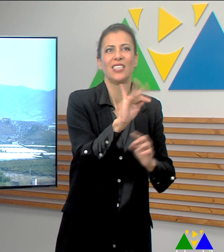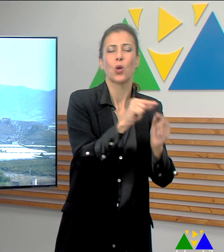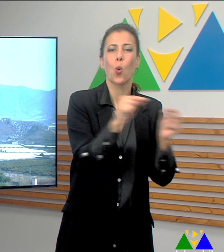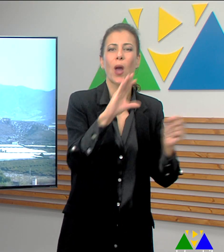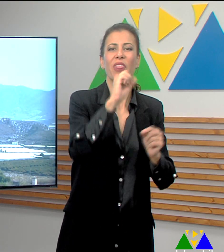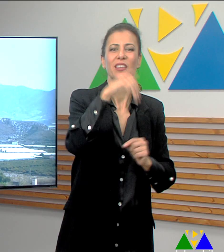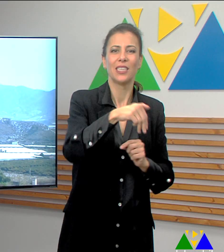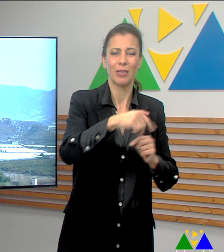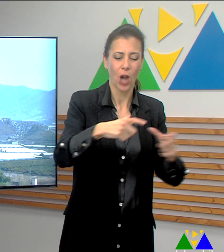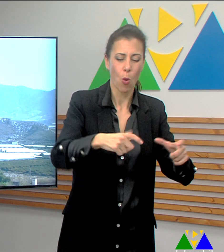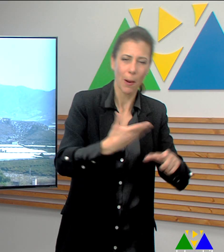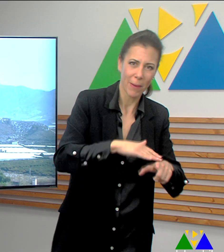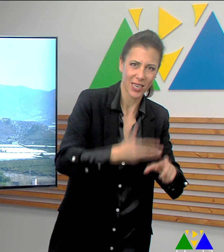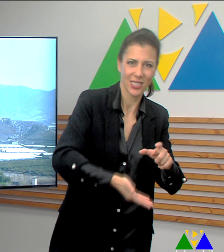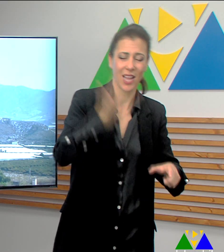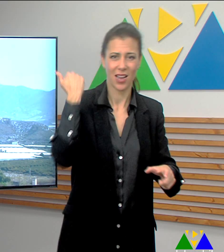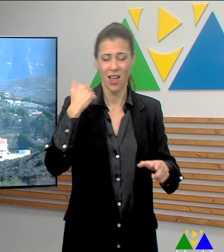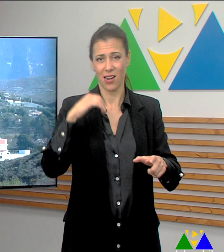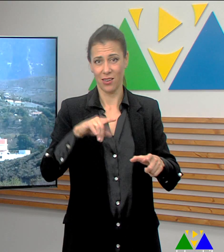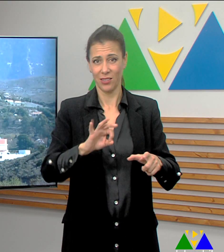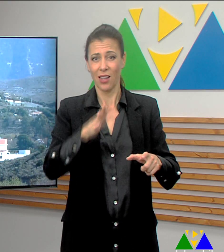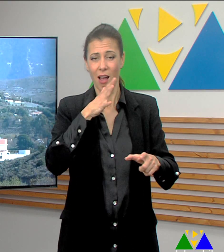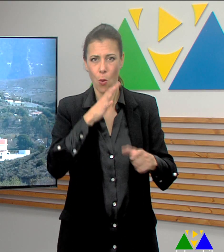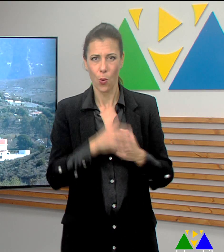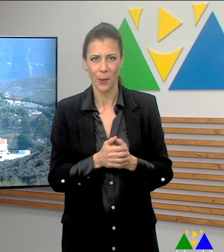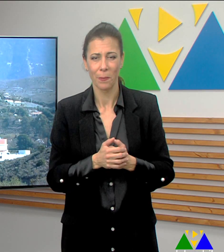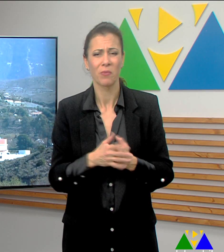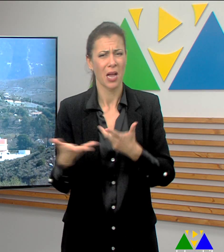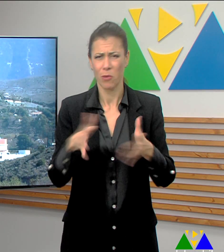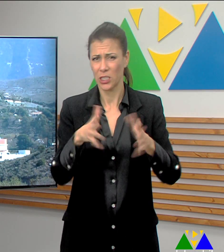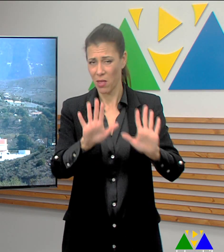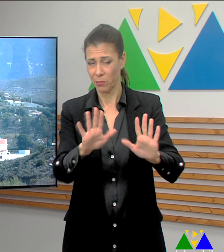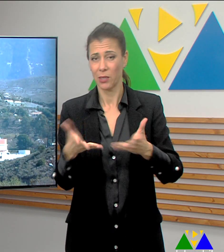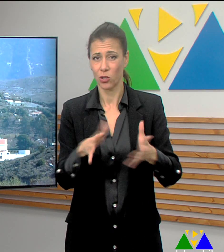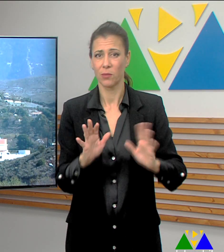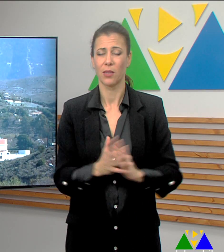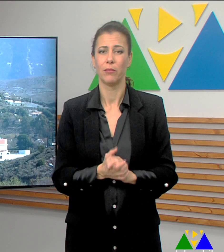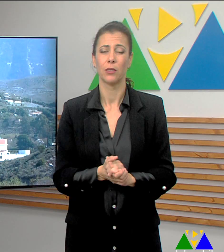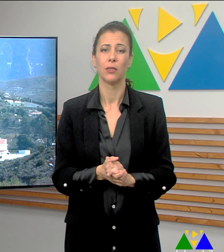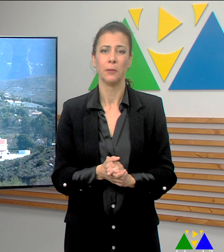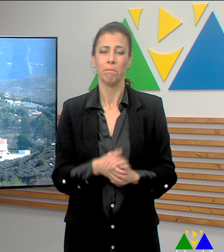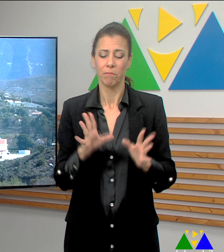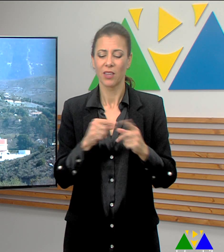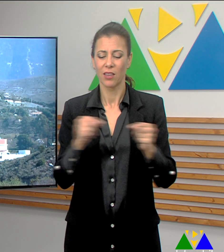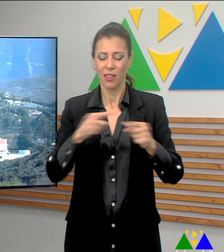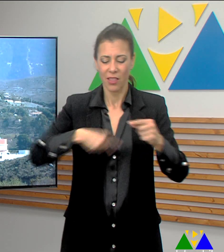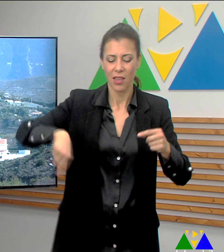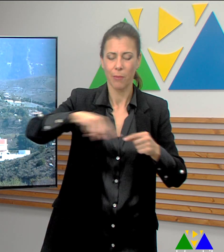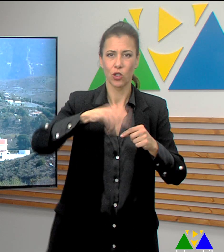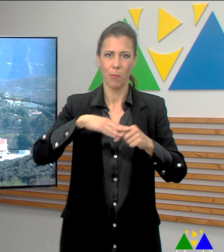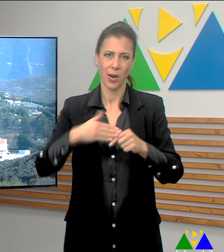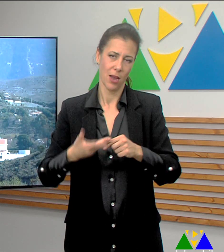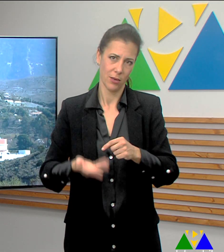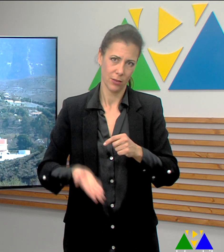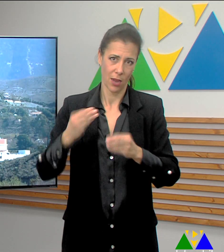de agujero para sacar la acequia, es decir, de agua aproximadamente, de diámetro, para sacar la acequia. Bueno,